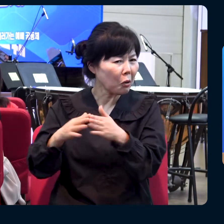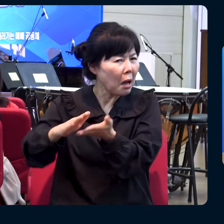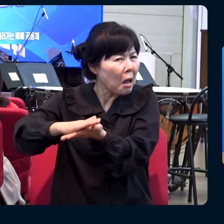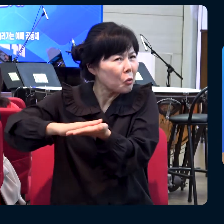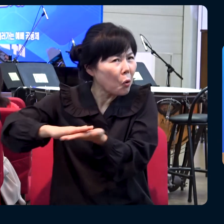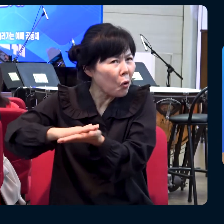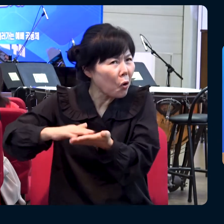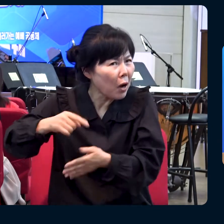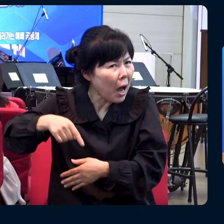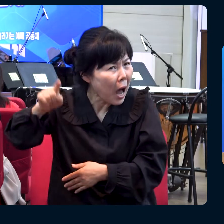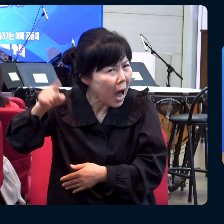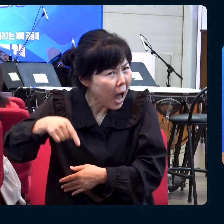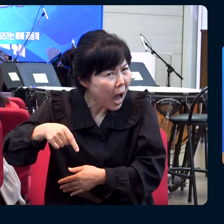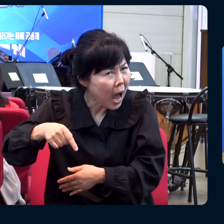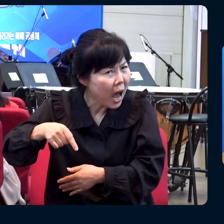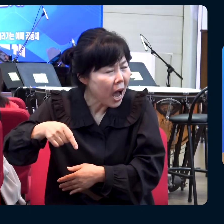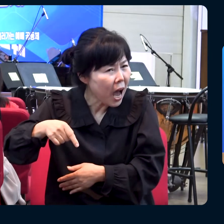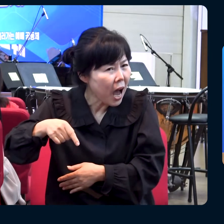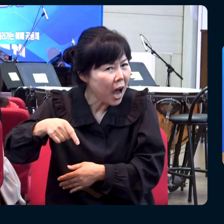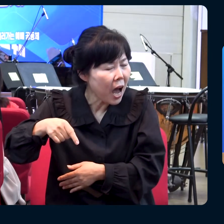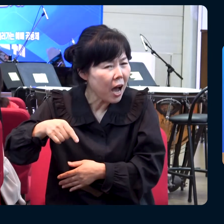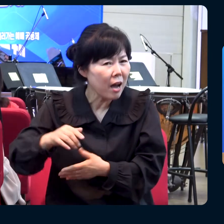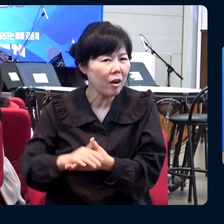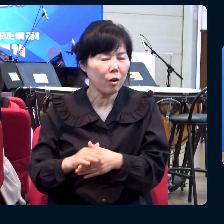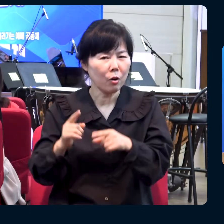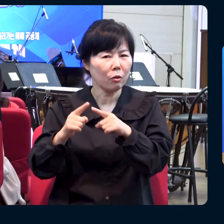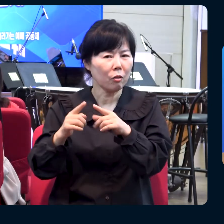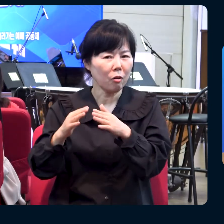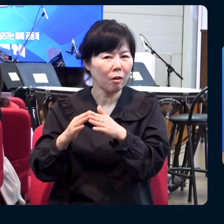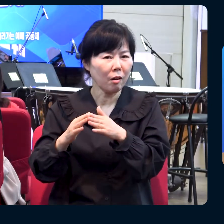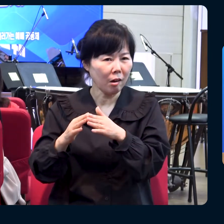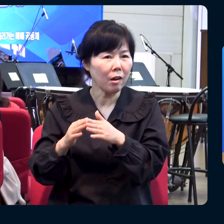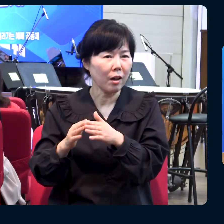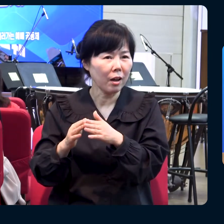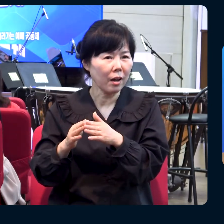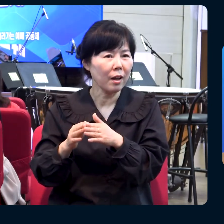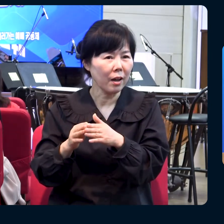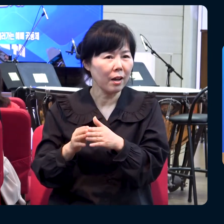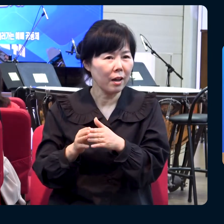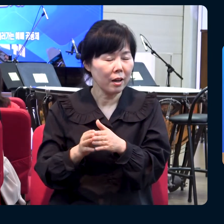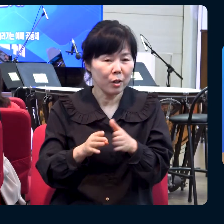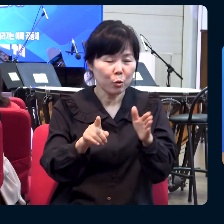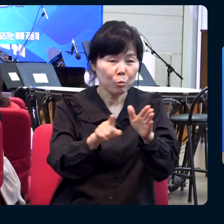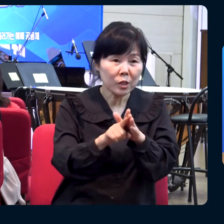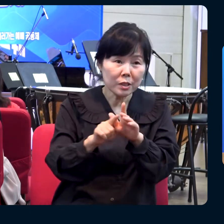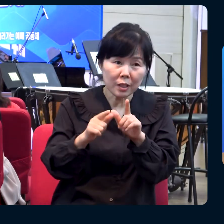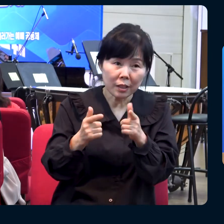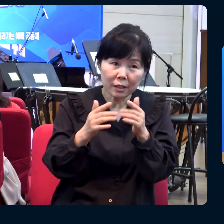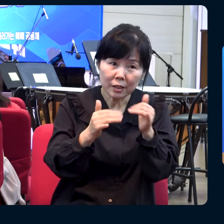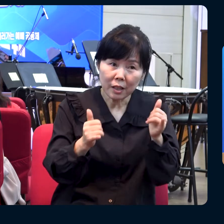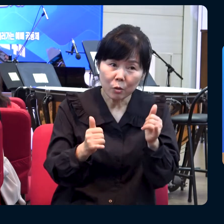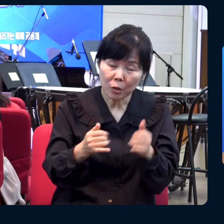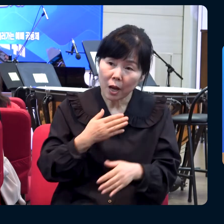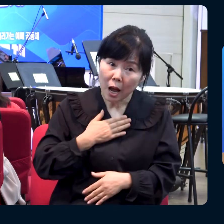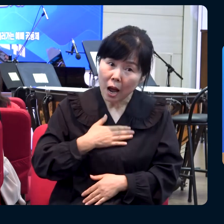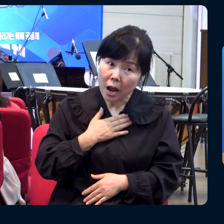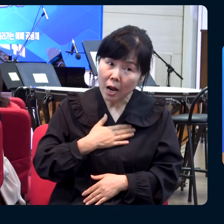갈 사람인지, 절대로 교회로 갈 사람인지, 안 믿는 사람이 알아볼까요?